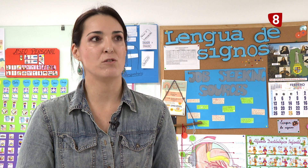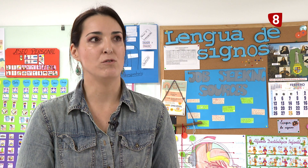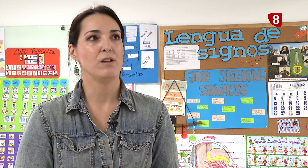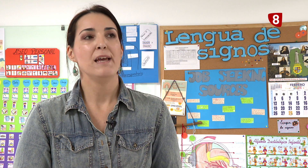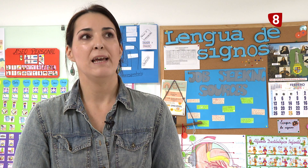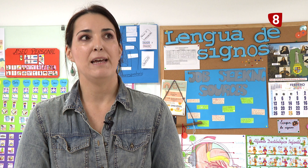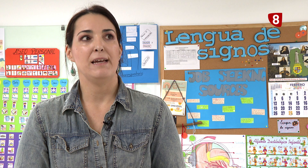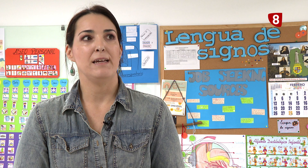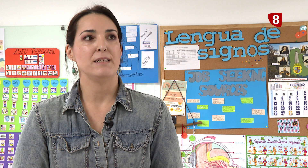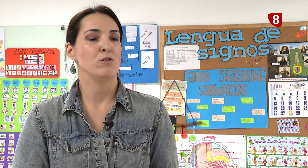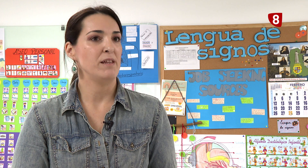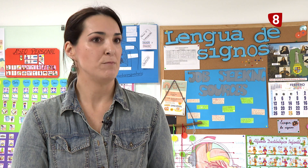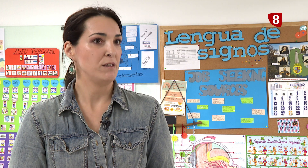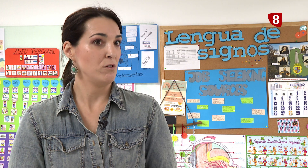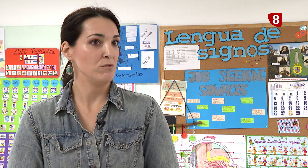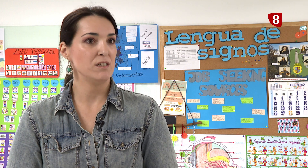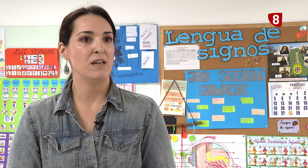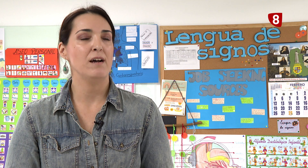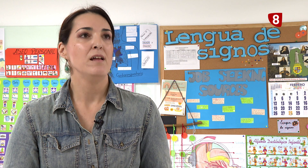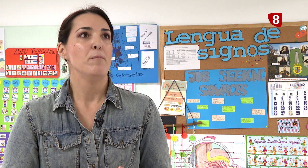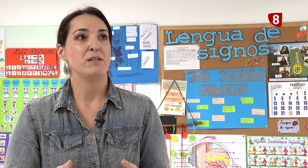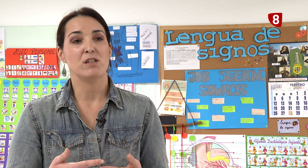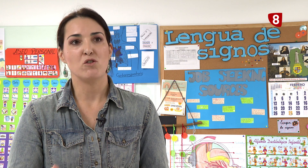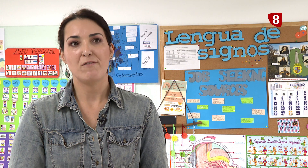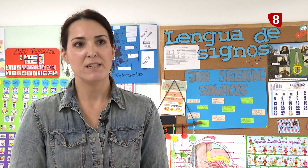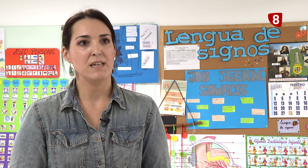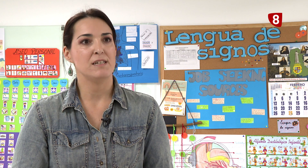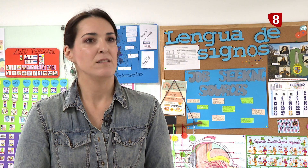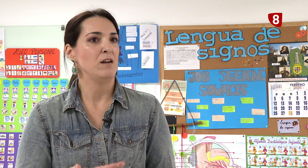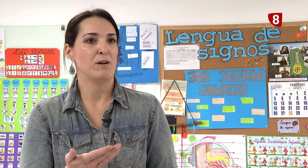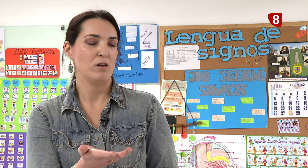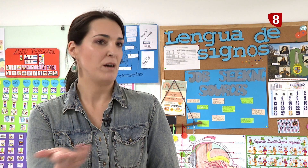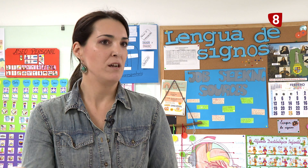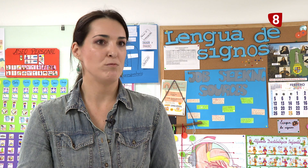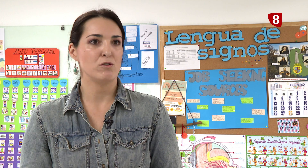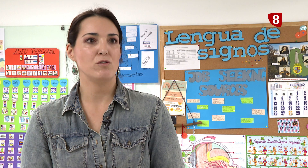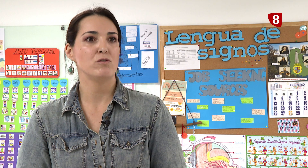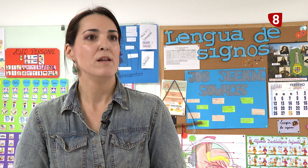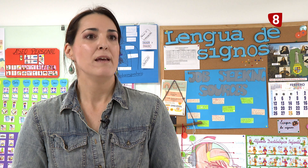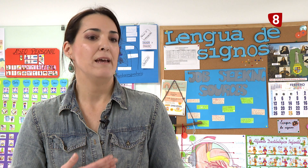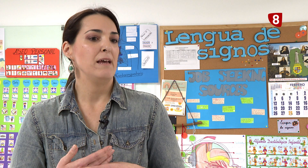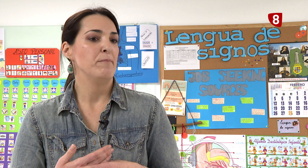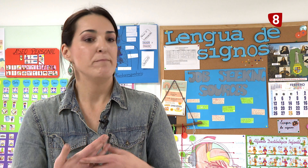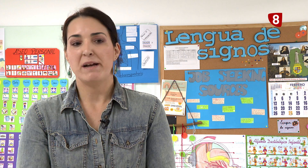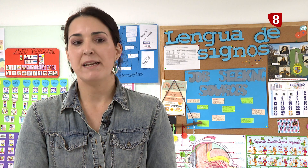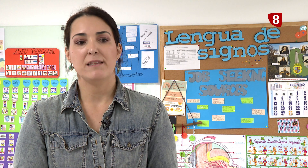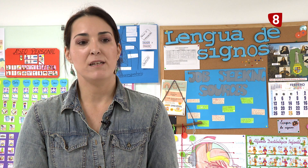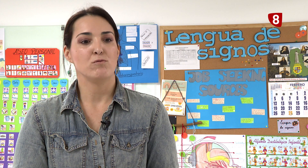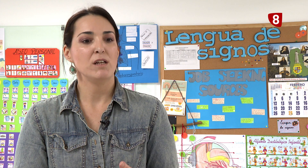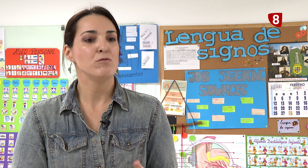con síndrome del espectro autista, personas con afasias. A lo mejor, imaginaros vosotros, mañana tenéis un ictus